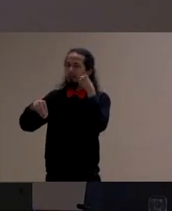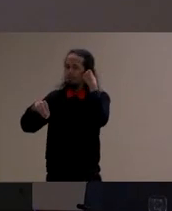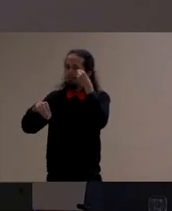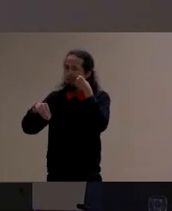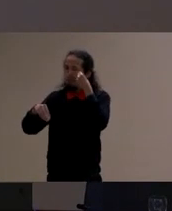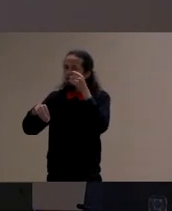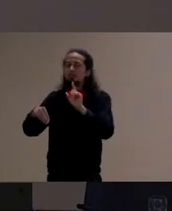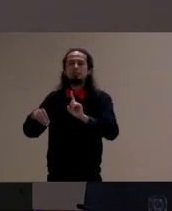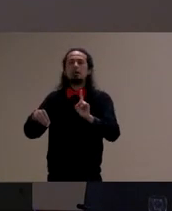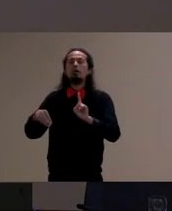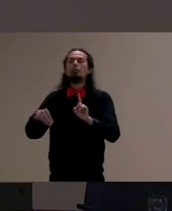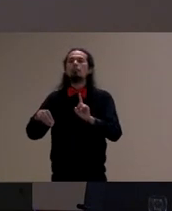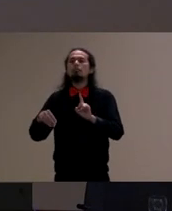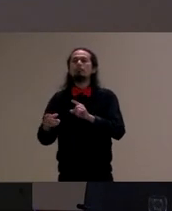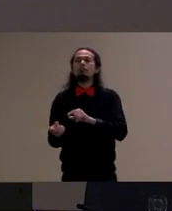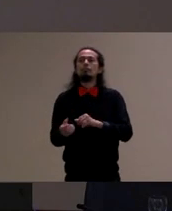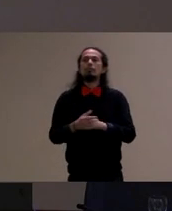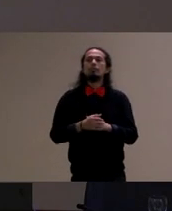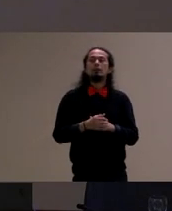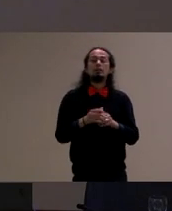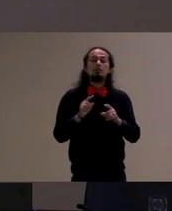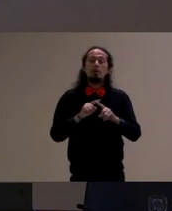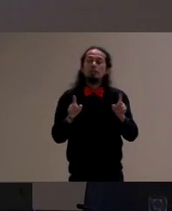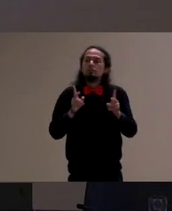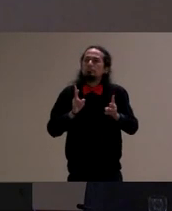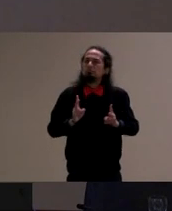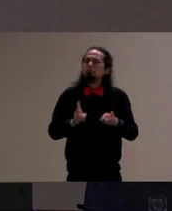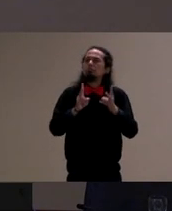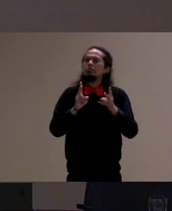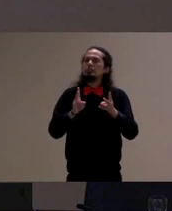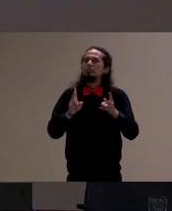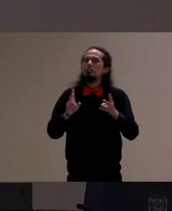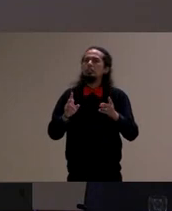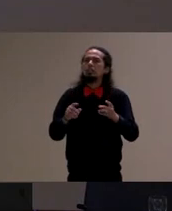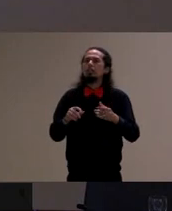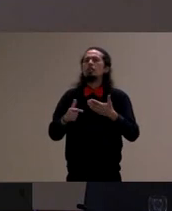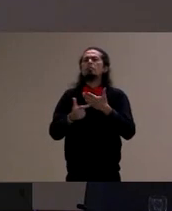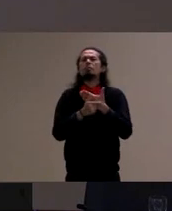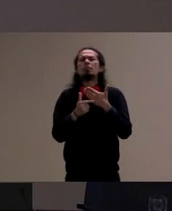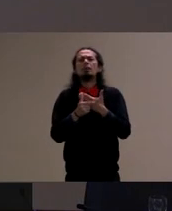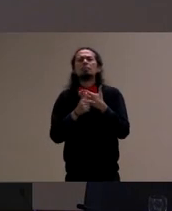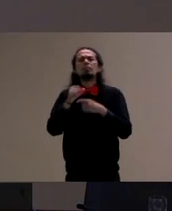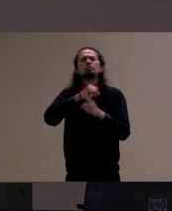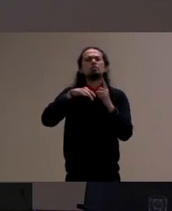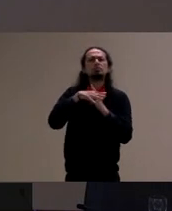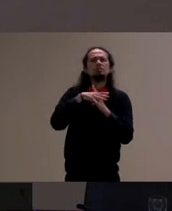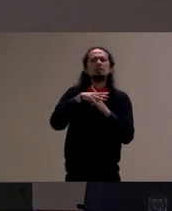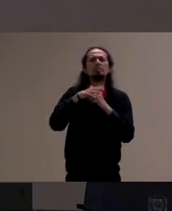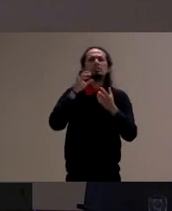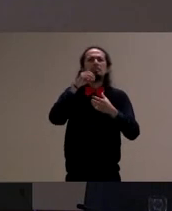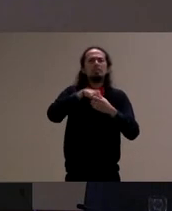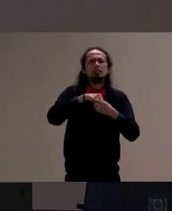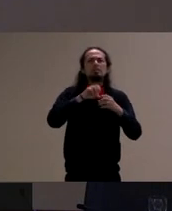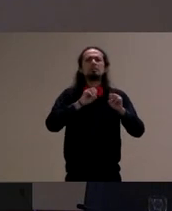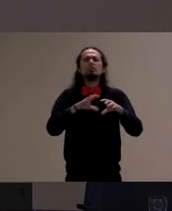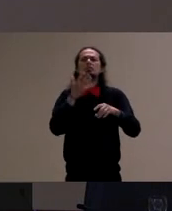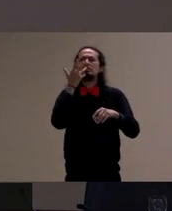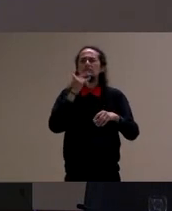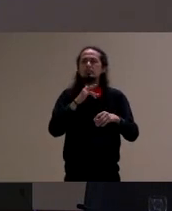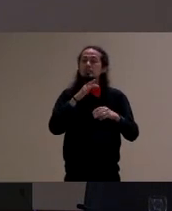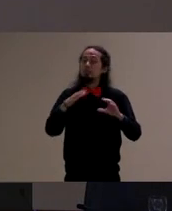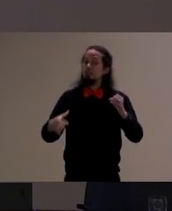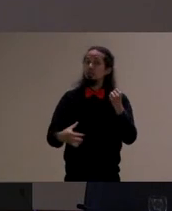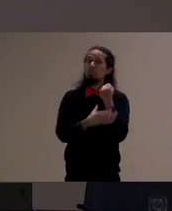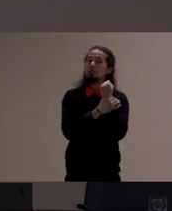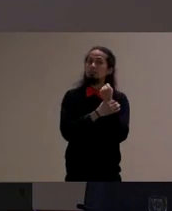afirmar princípios como a função social da Educação Infantil garantida lá nas diretrizes né